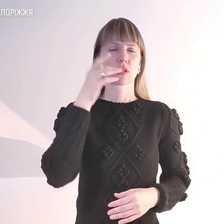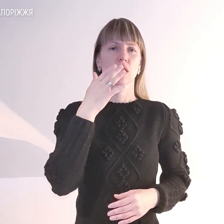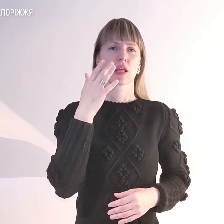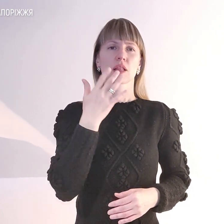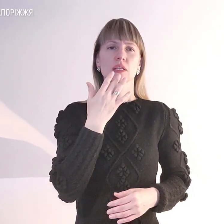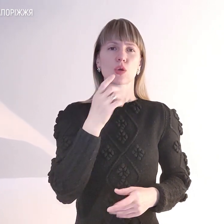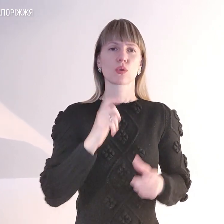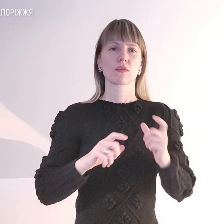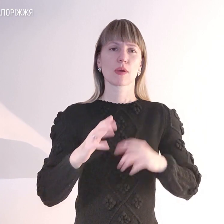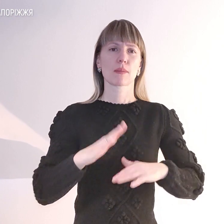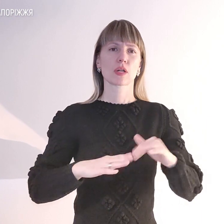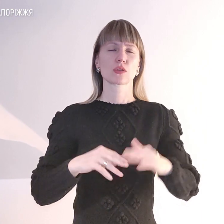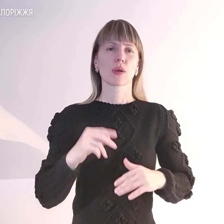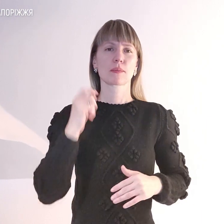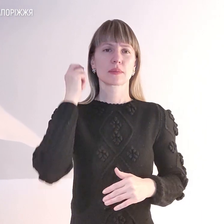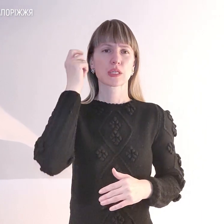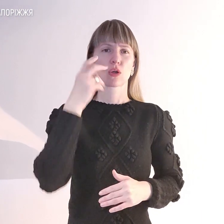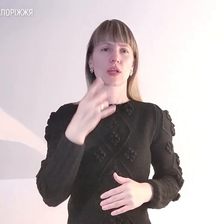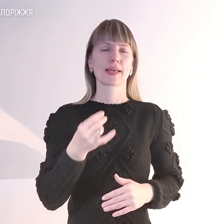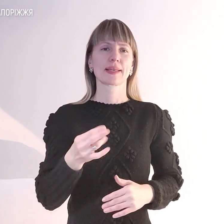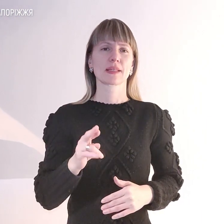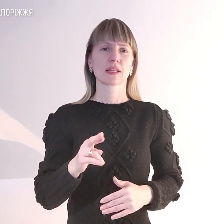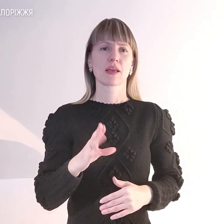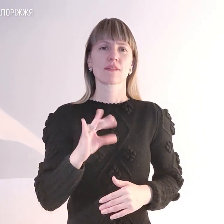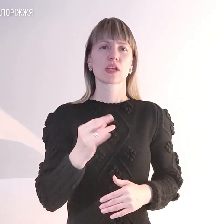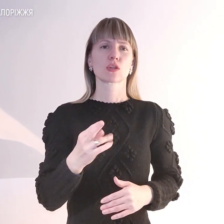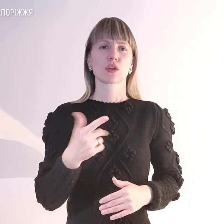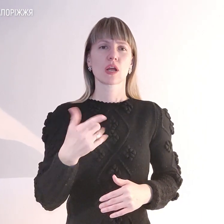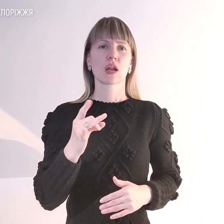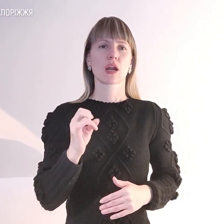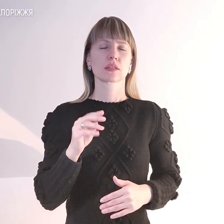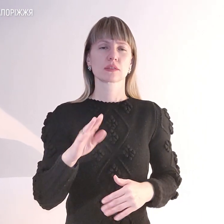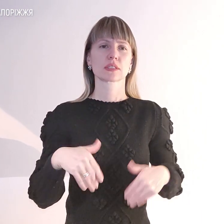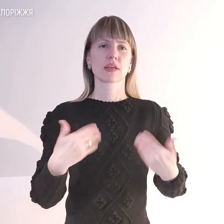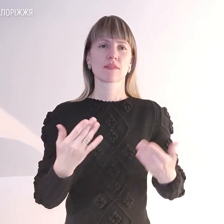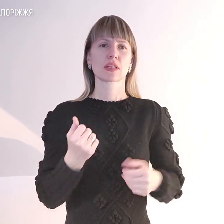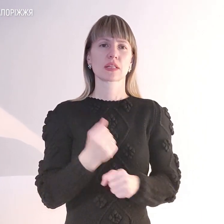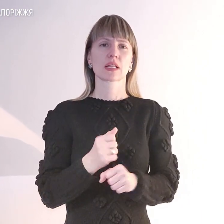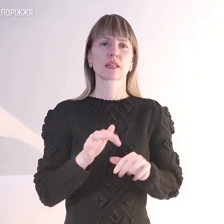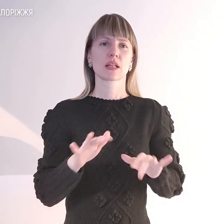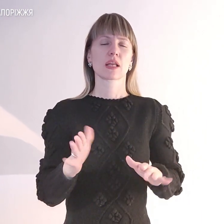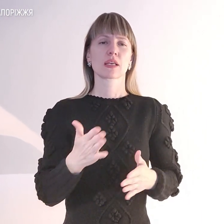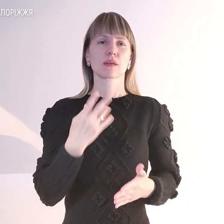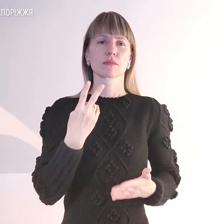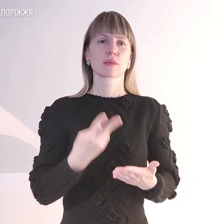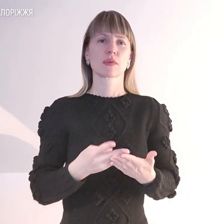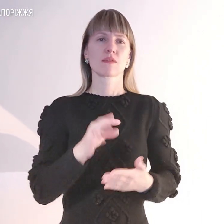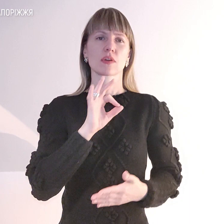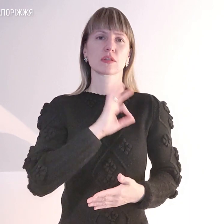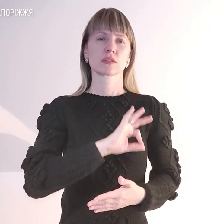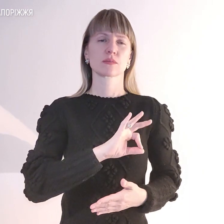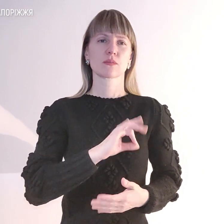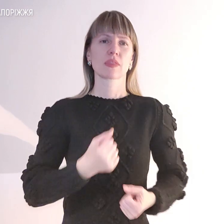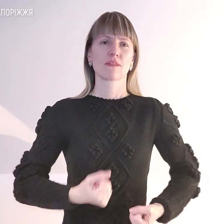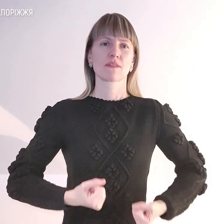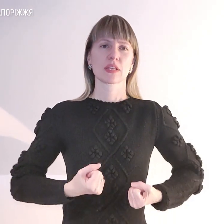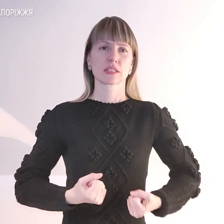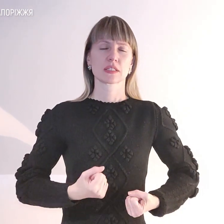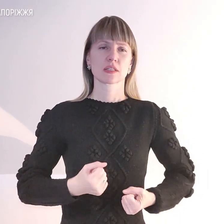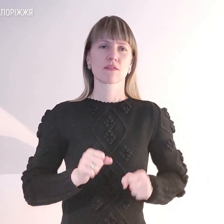практикуюча психологиня. Вікторія Грант радить займатися справами, які передбачають використання фізичного ресурсу